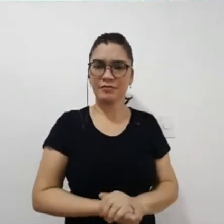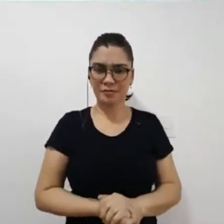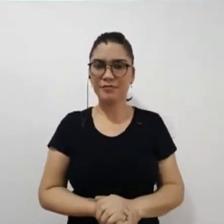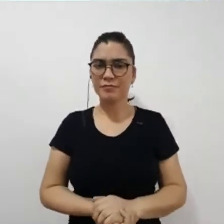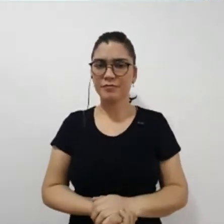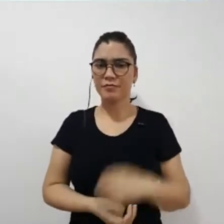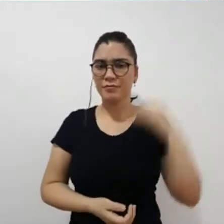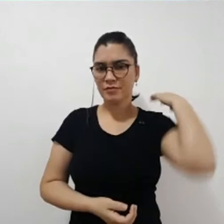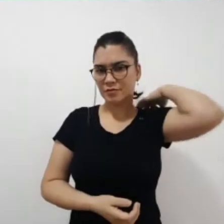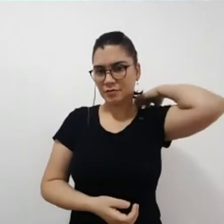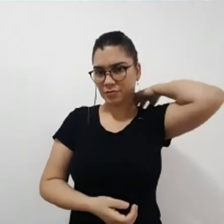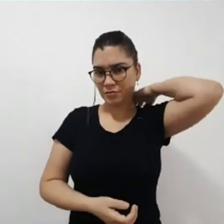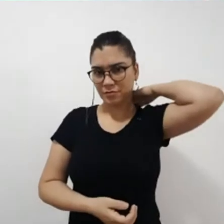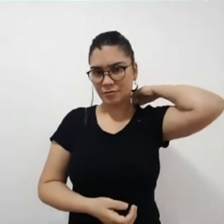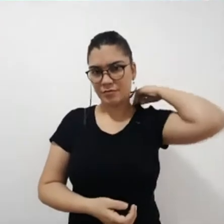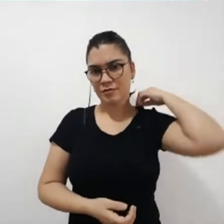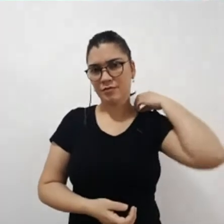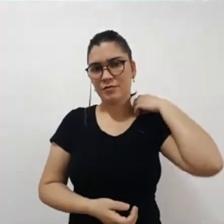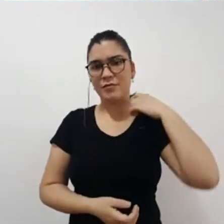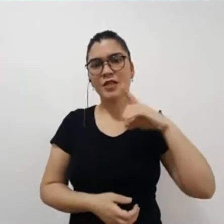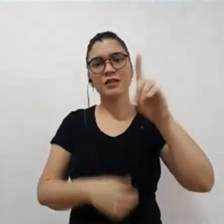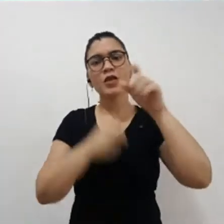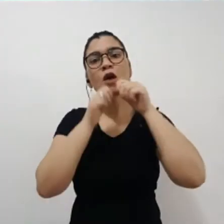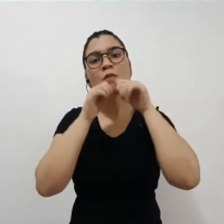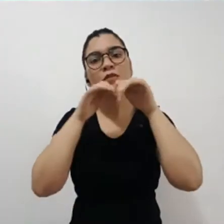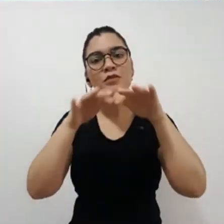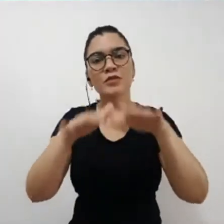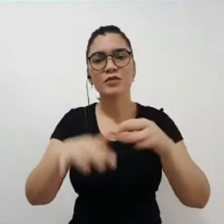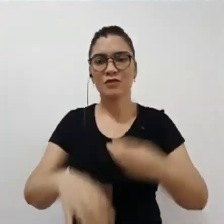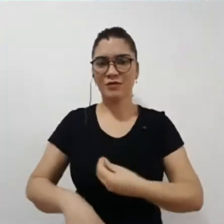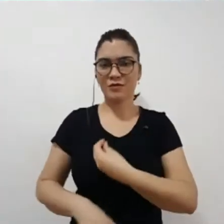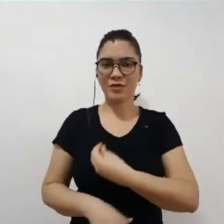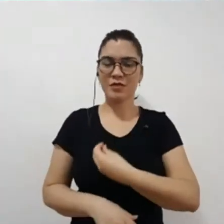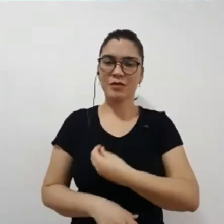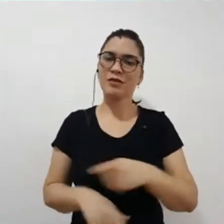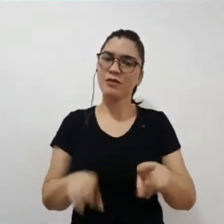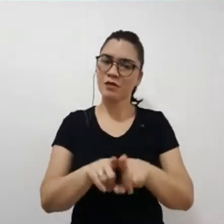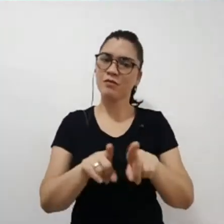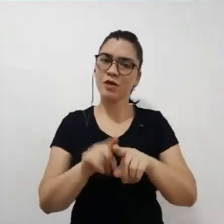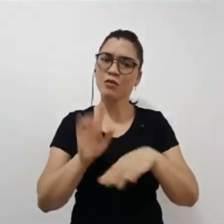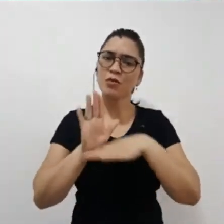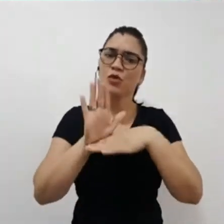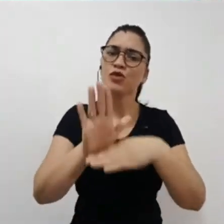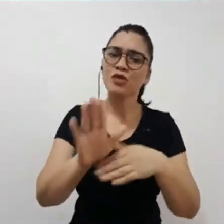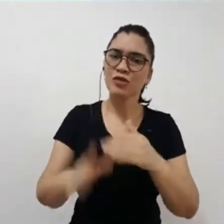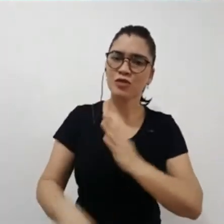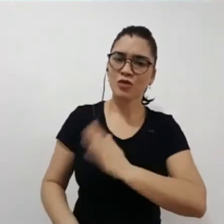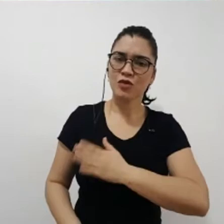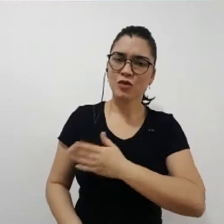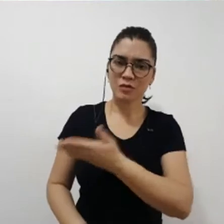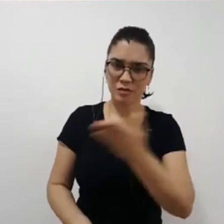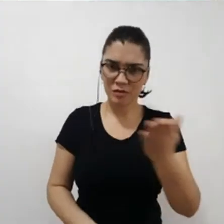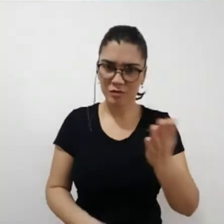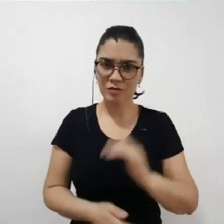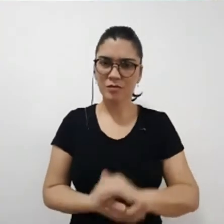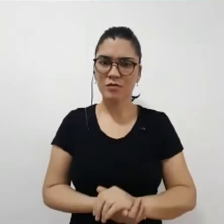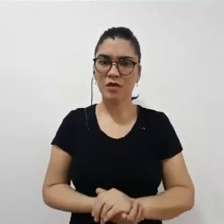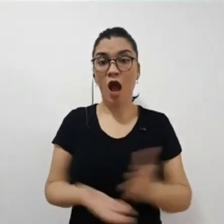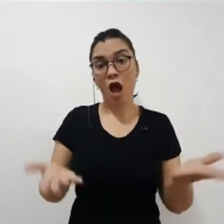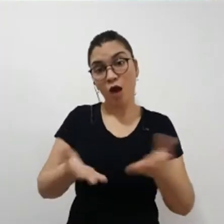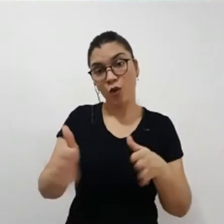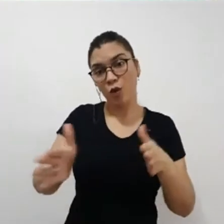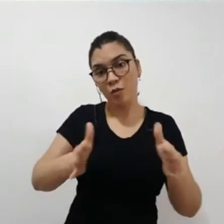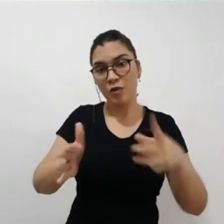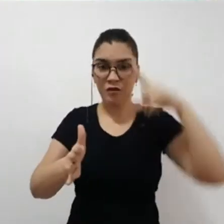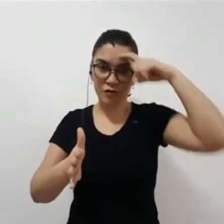Que Deus abençoe a sua vida. Que Deus guarde o seu coração. Que no meio dessas circunstâncias difíceis você possa transformar as suas